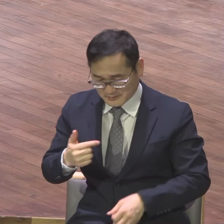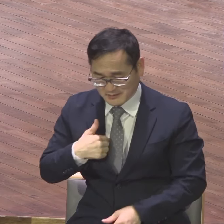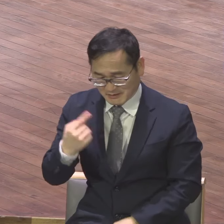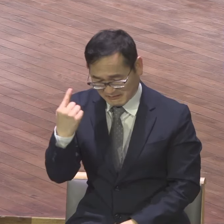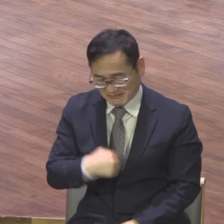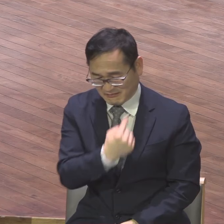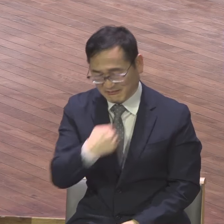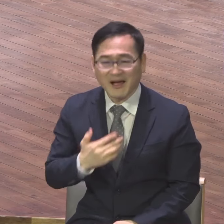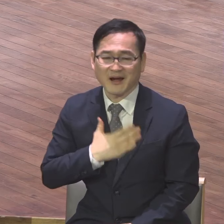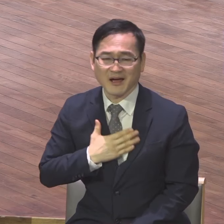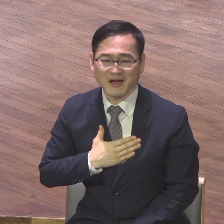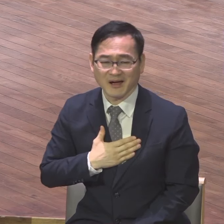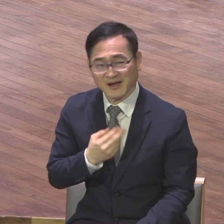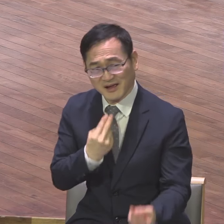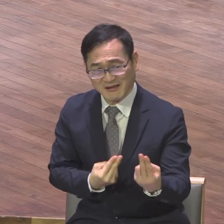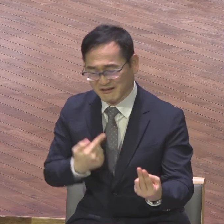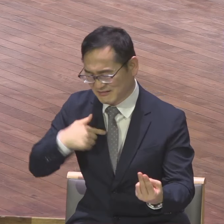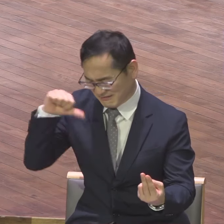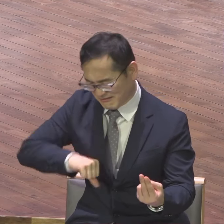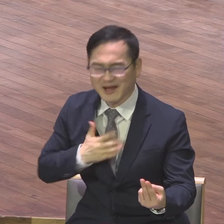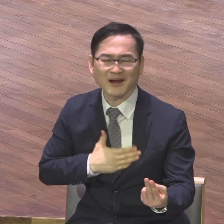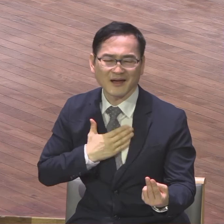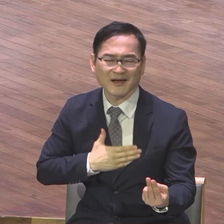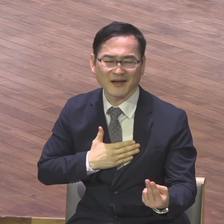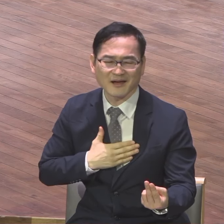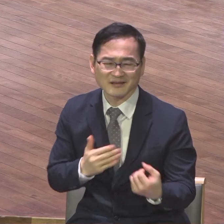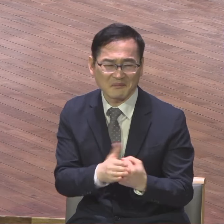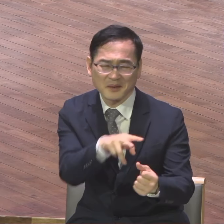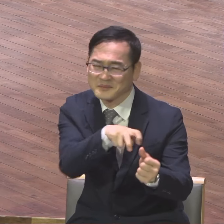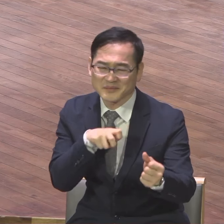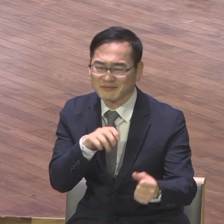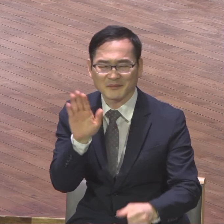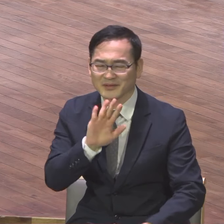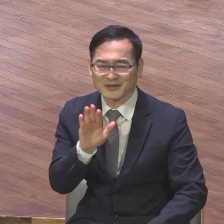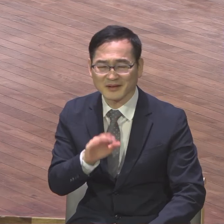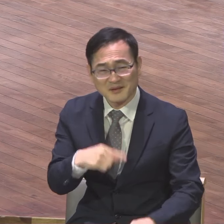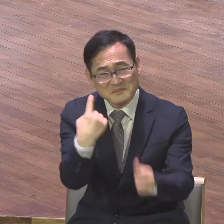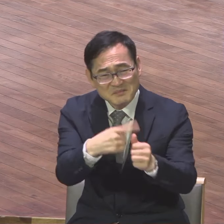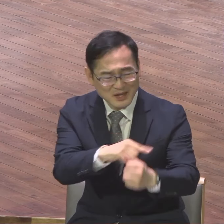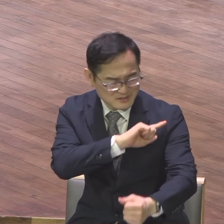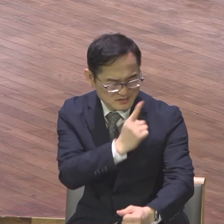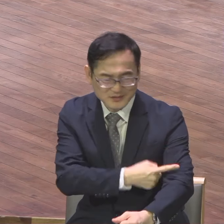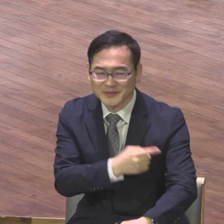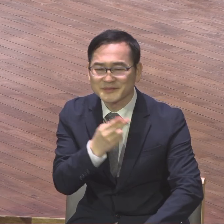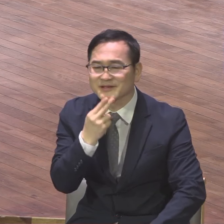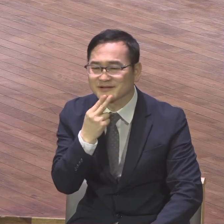잘하니까. 내가 얼마나 무능한가를 내가 아니까. 누구를 비판합니까?